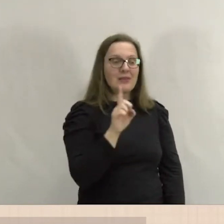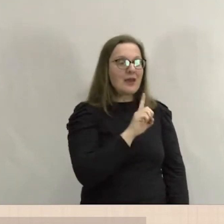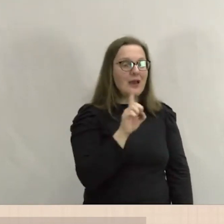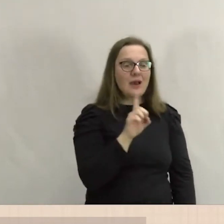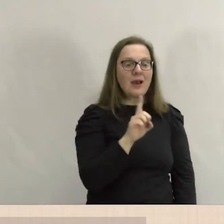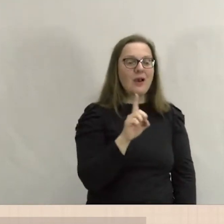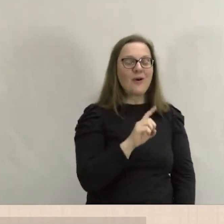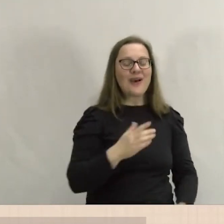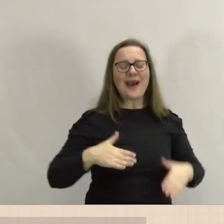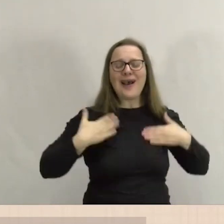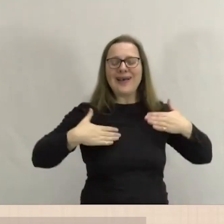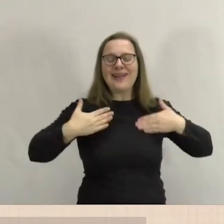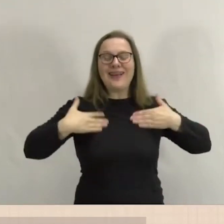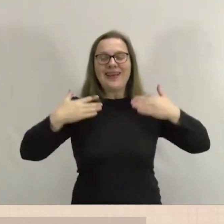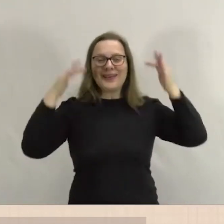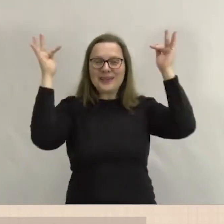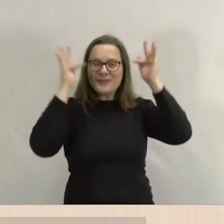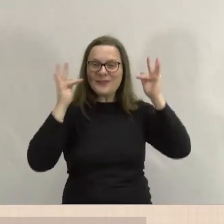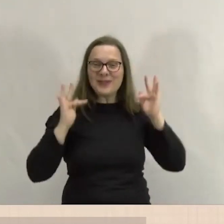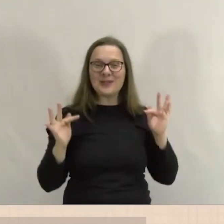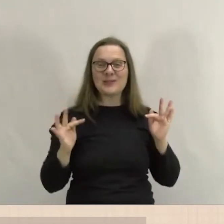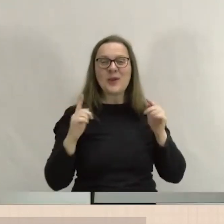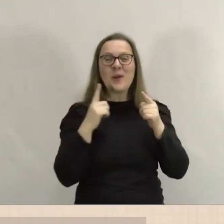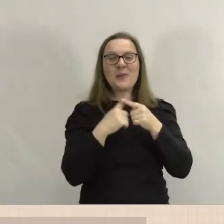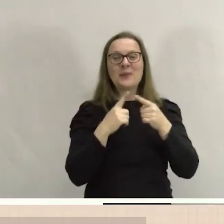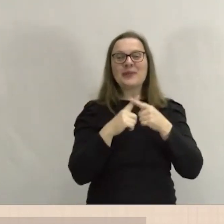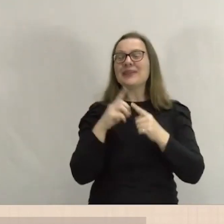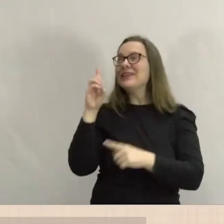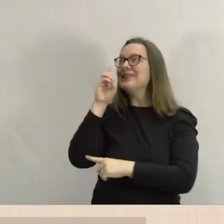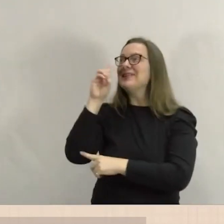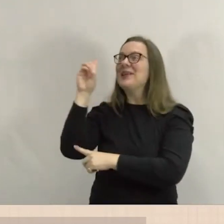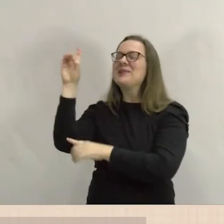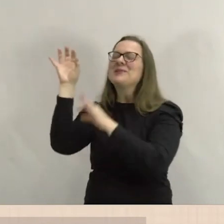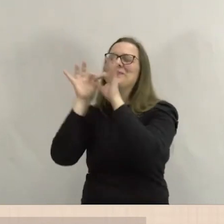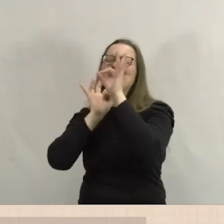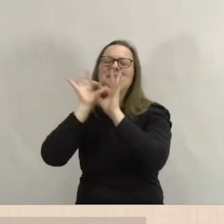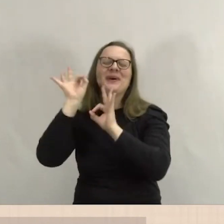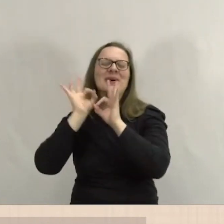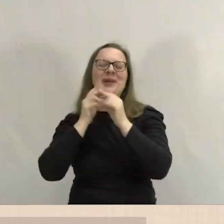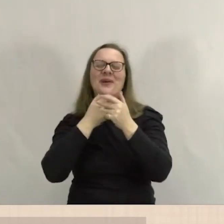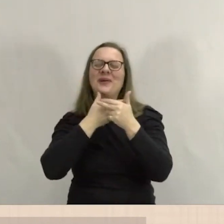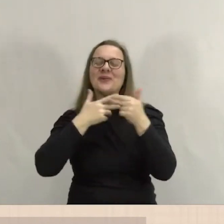regozija-te e alegra-te, porque o Senhor faz grandes coisas.